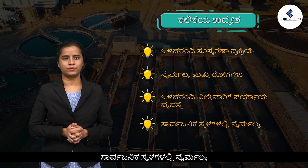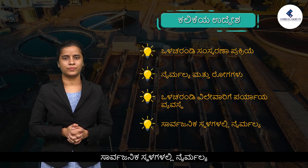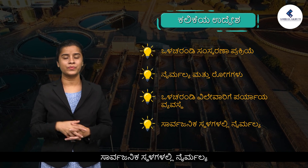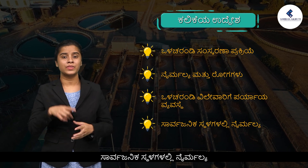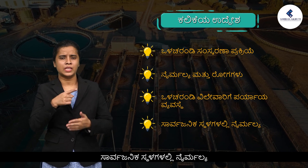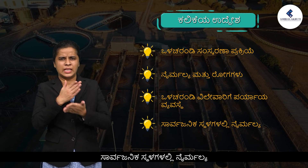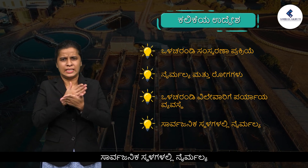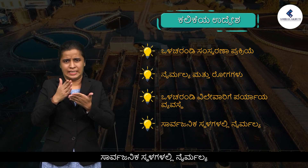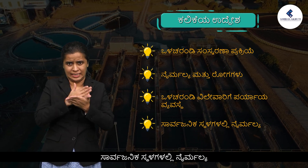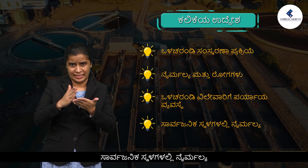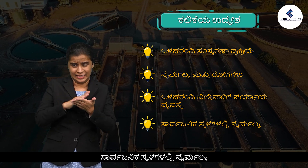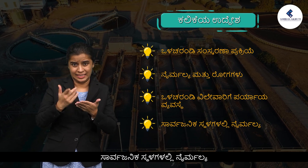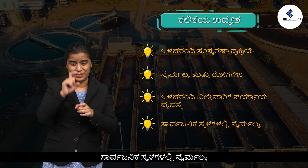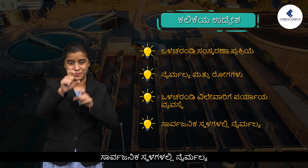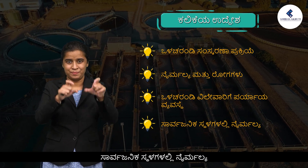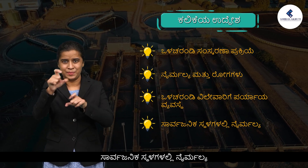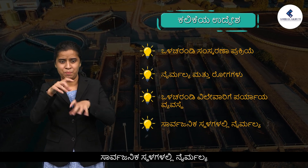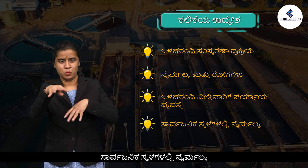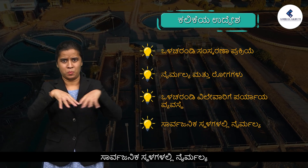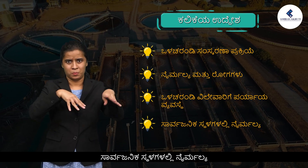ಸಾರ್ವಜನಿಕ ಸ್ಥಳಗಳಲ್ಲಿ ನೈರ್ಮಲ್ಯ.